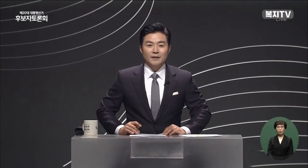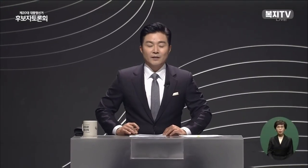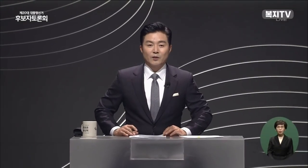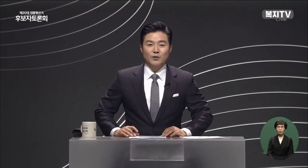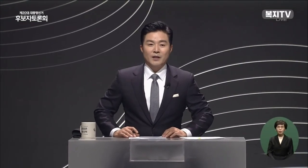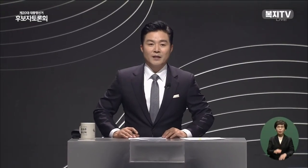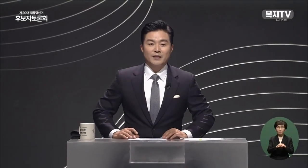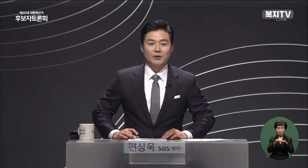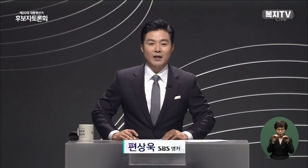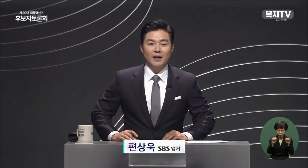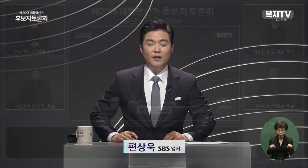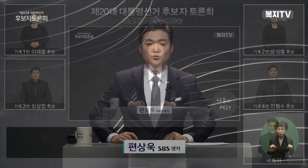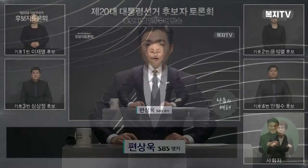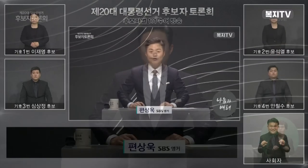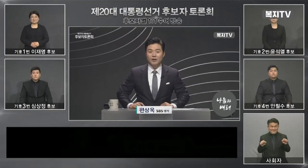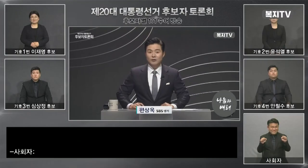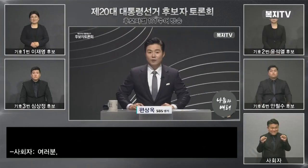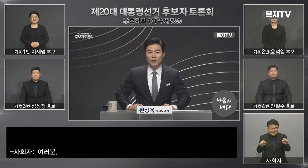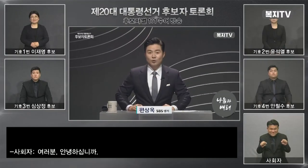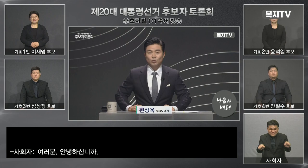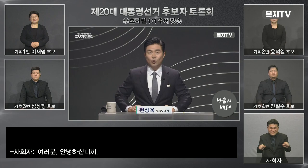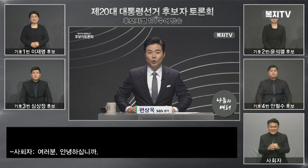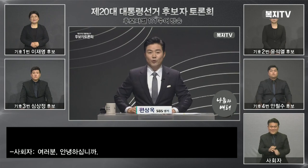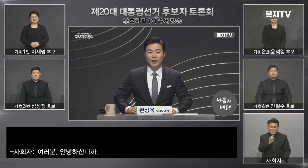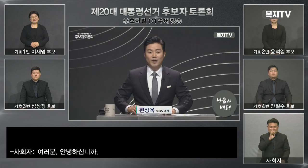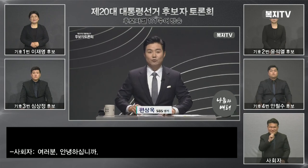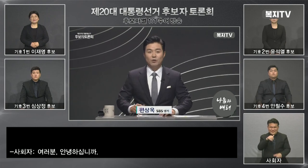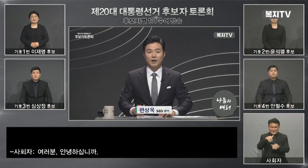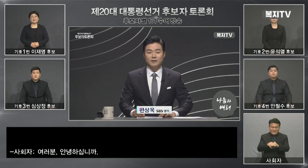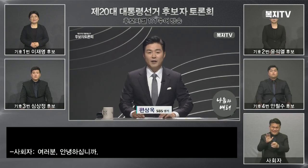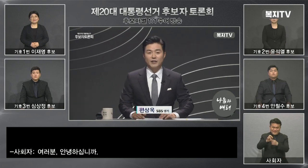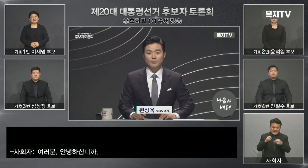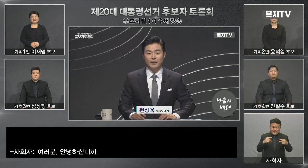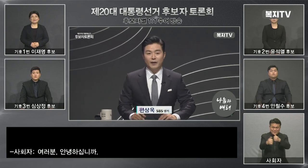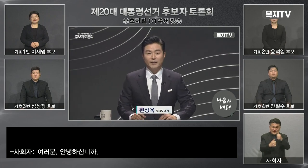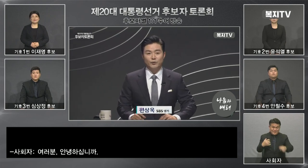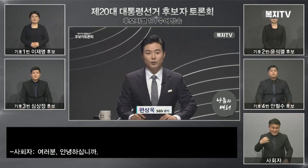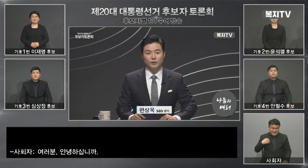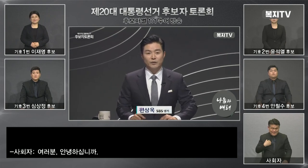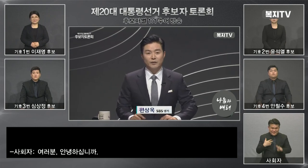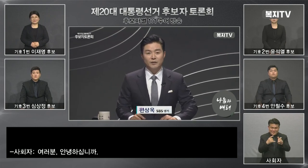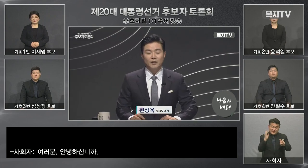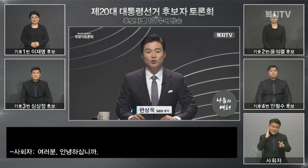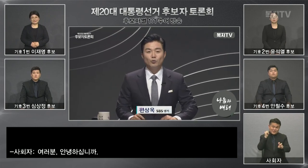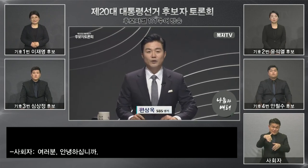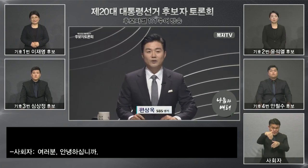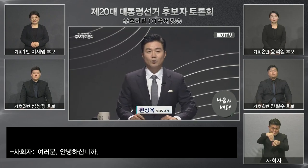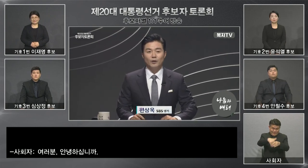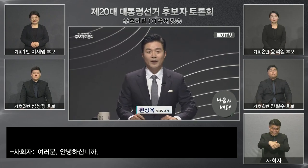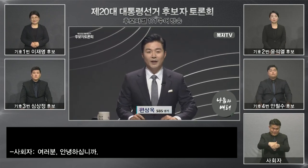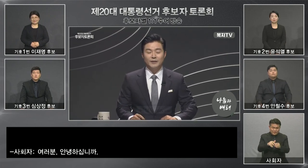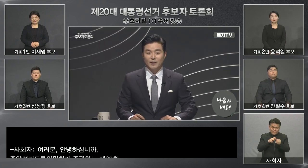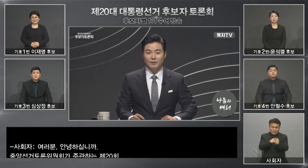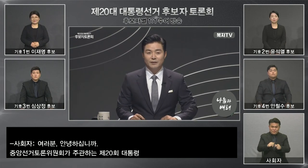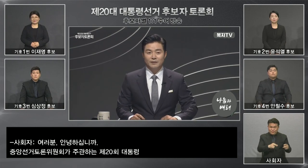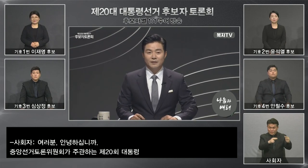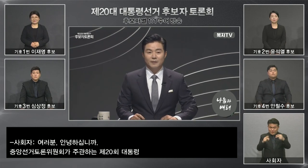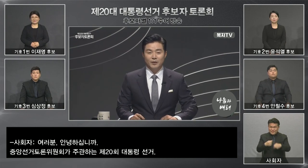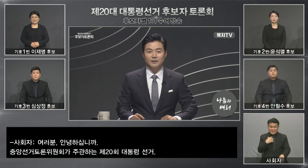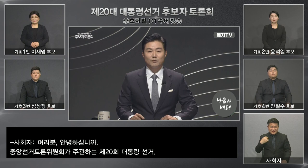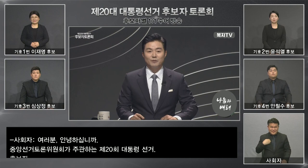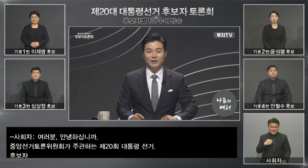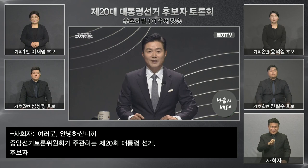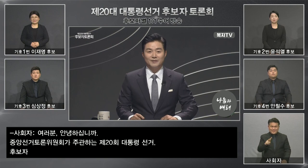여러분 안녕하십니까. 중앙선거방송 토론위원회가 주관하는 제20대 대통령 선거 후보자 토론회 진행을